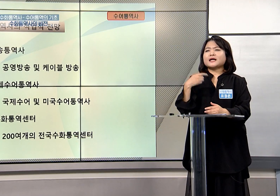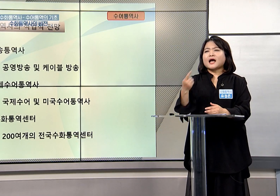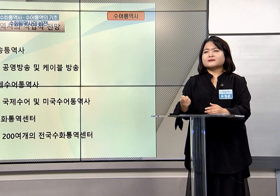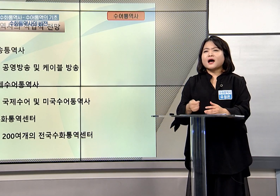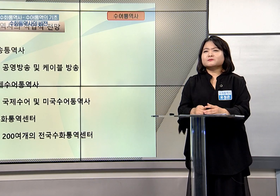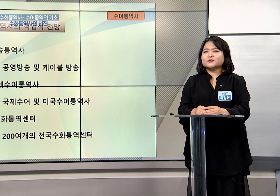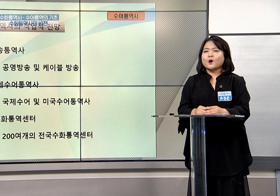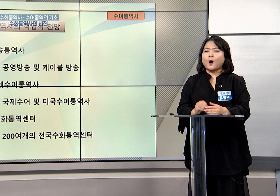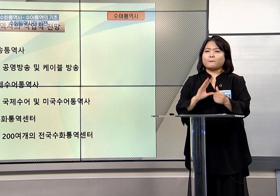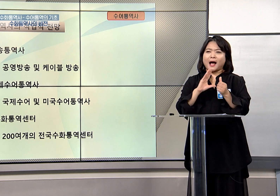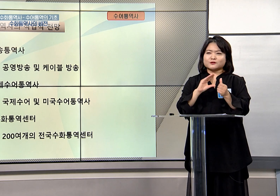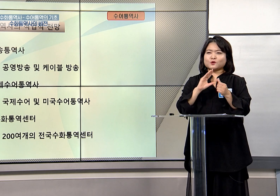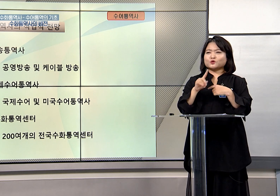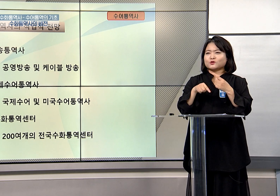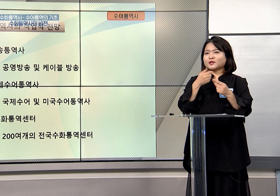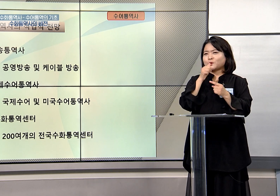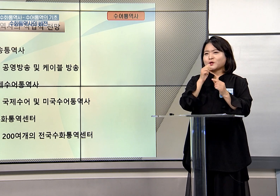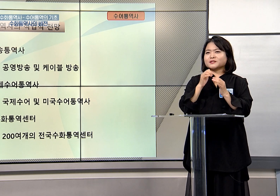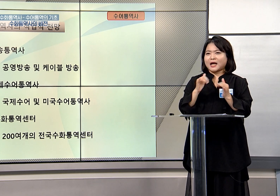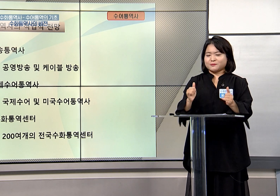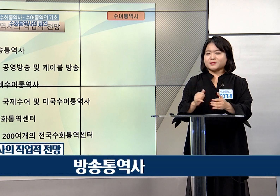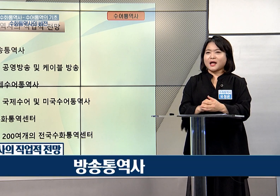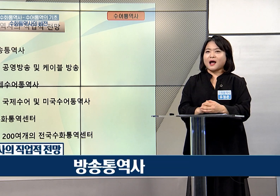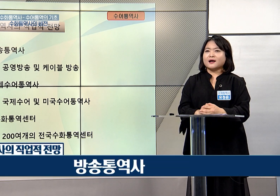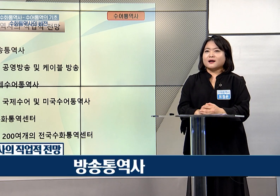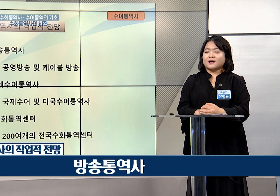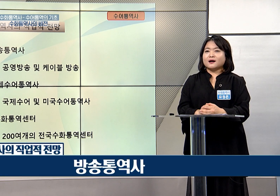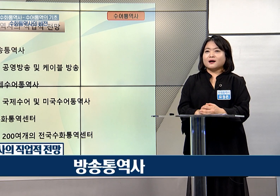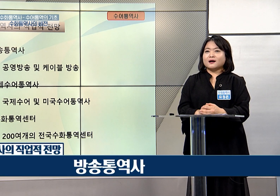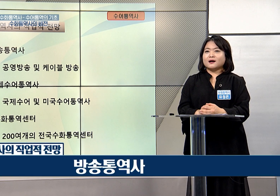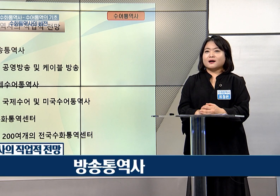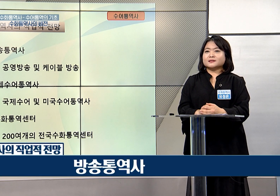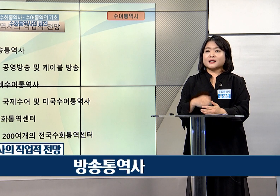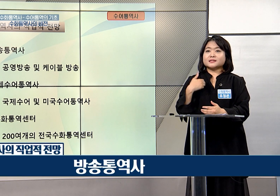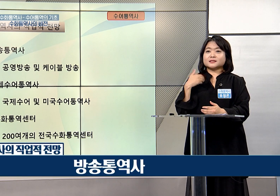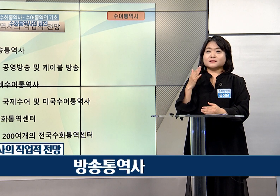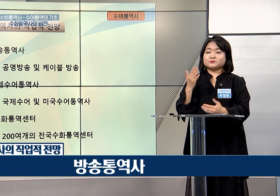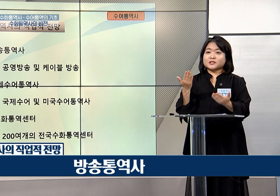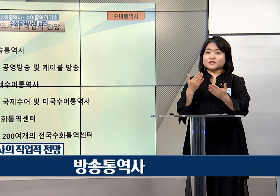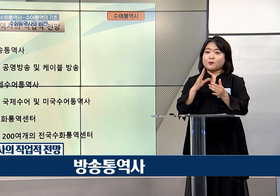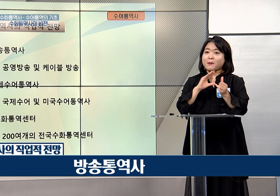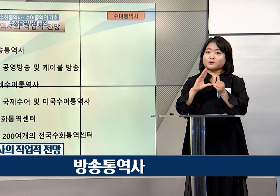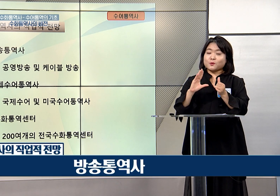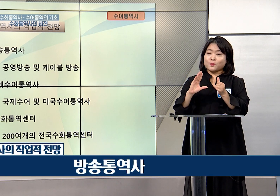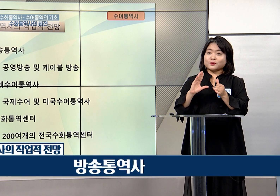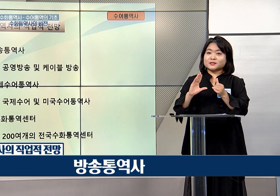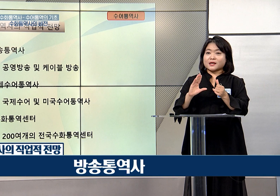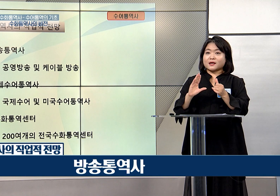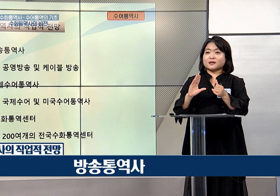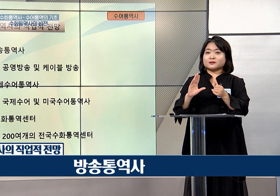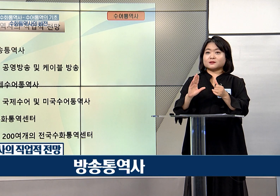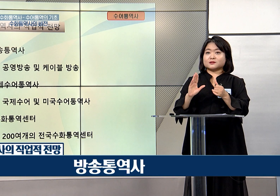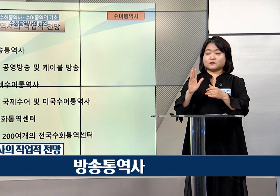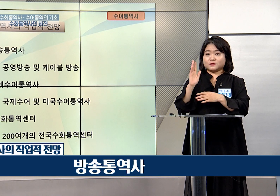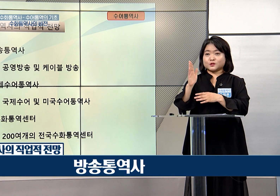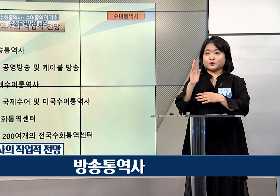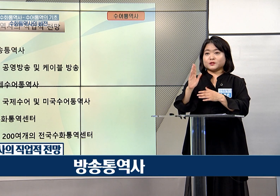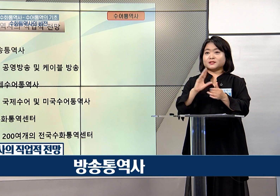자, 다음은요. 방송수화 통역사입니다. 제가 지금 이제 직업 방송 이제 찍고